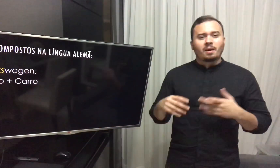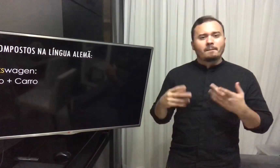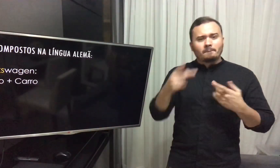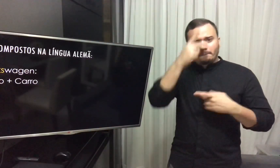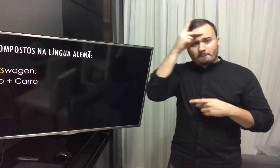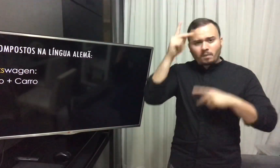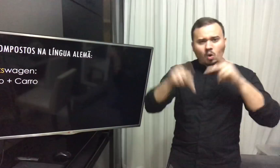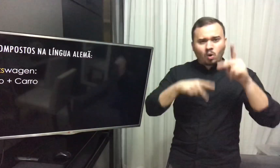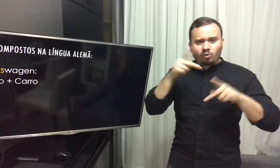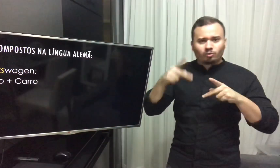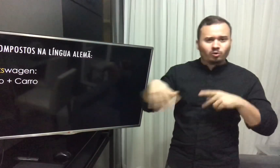E Volkswagen,